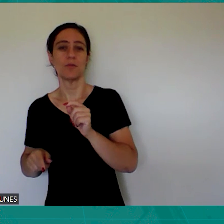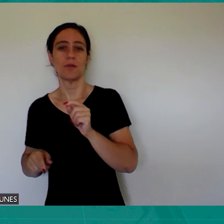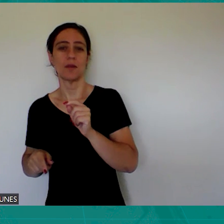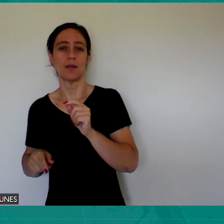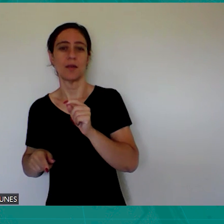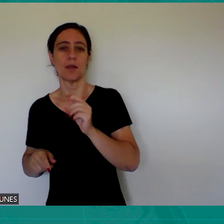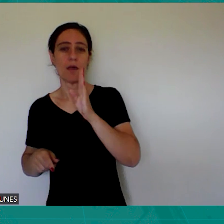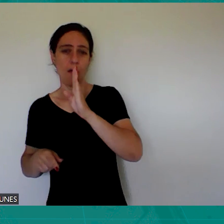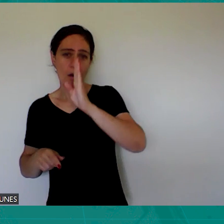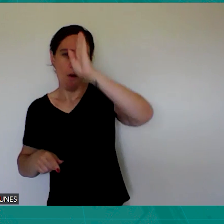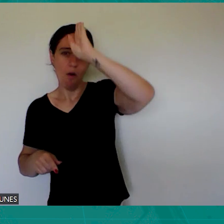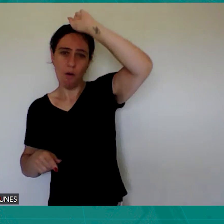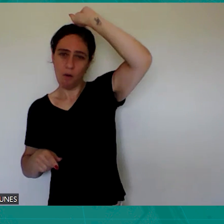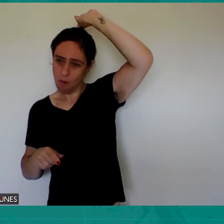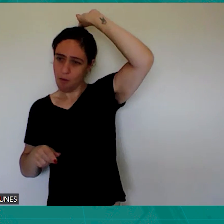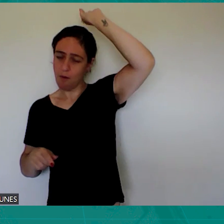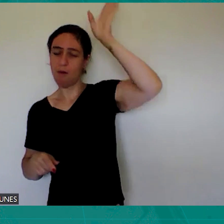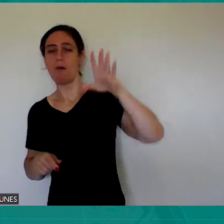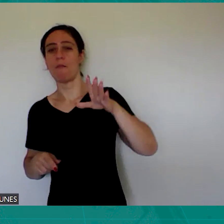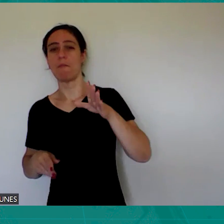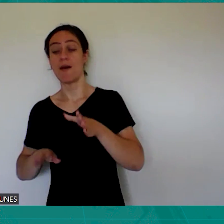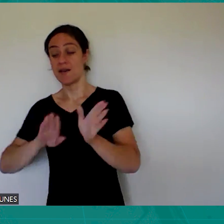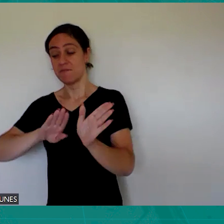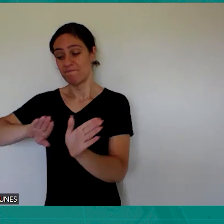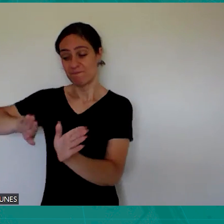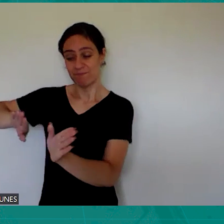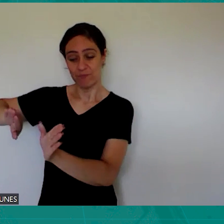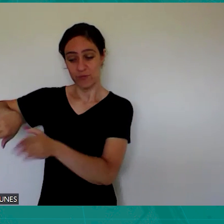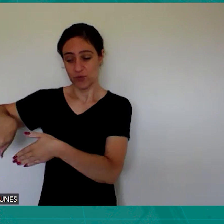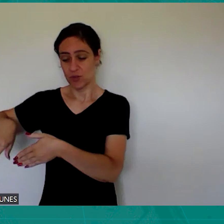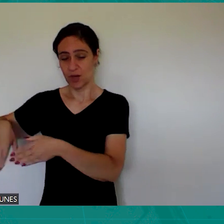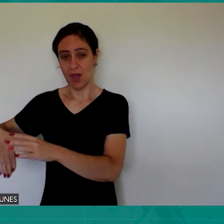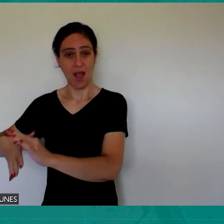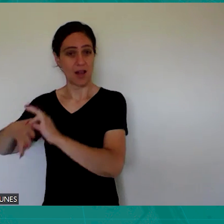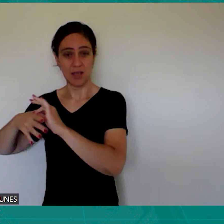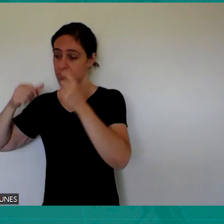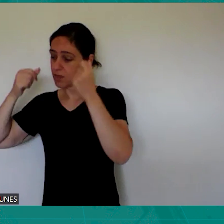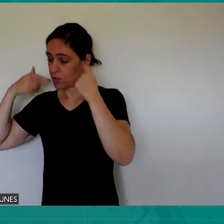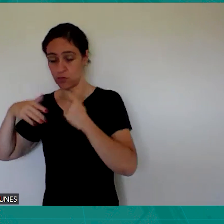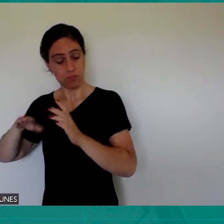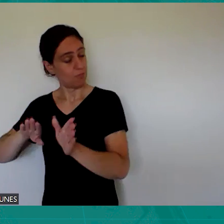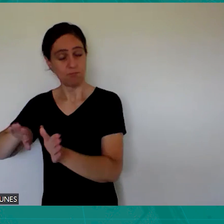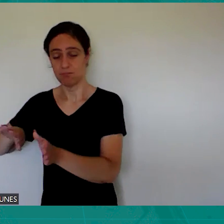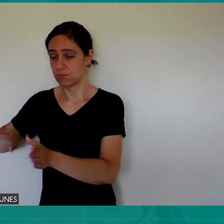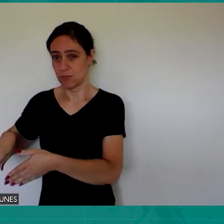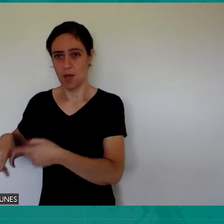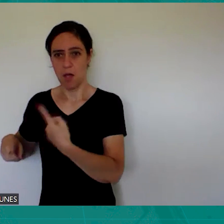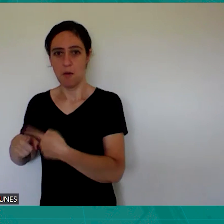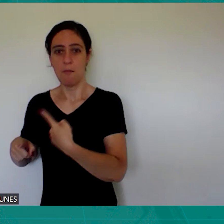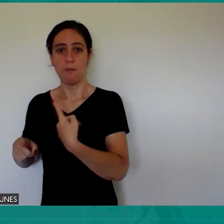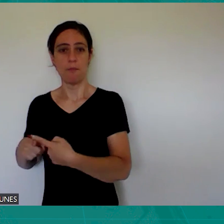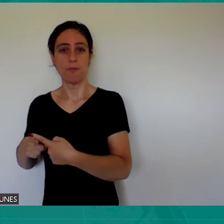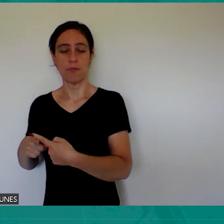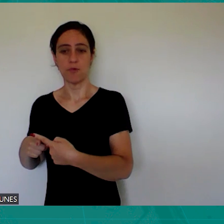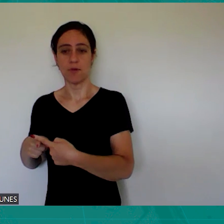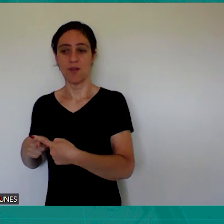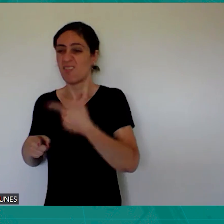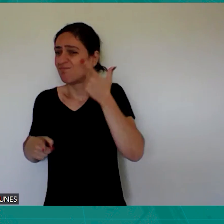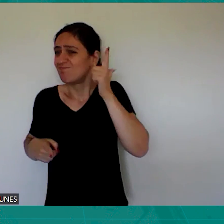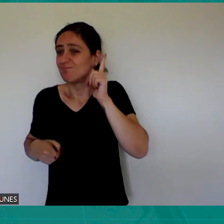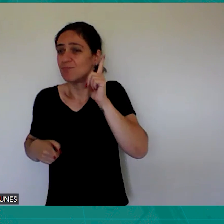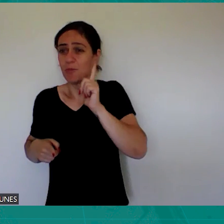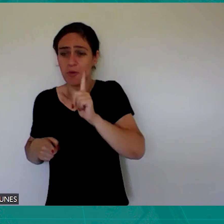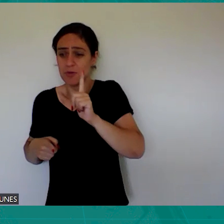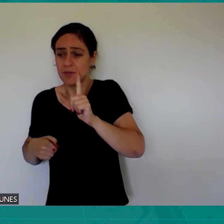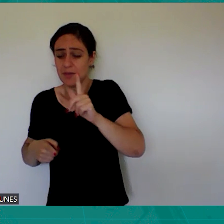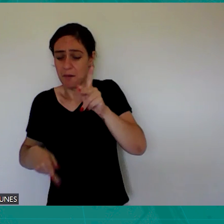iria destituí-los como autoridade sobre o povo judeu, porque eles não tinham a capacidade de